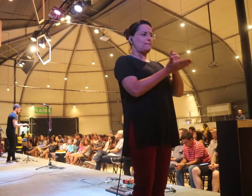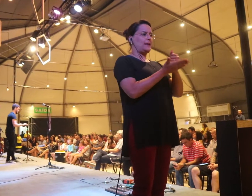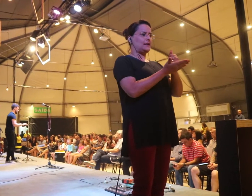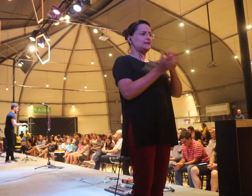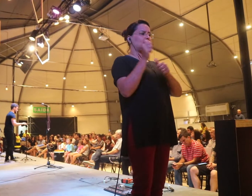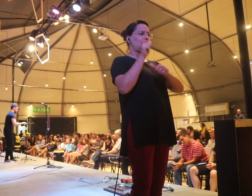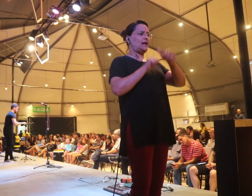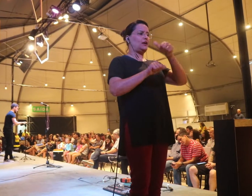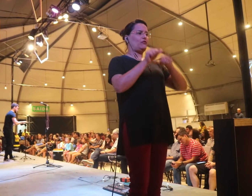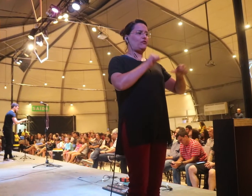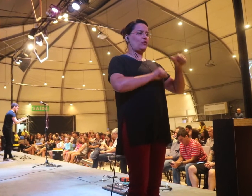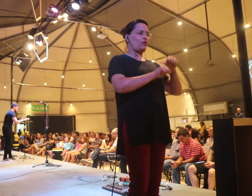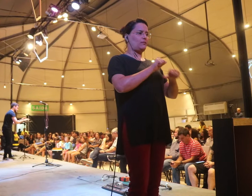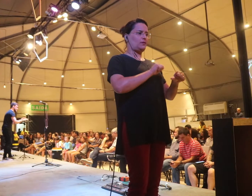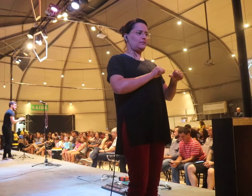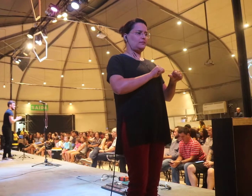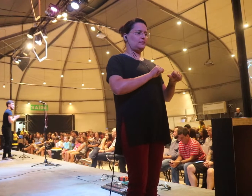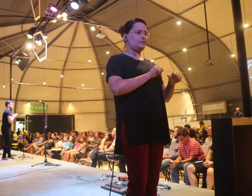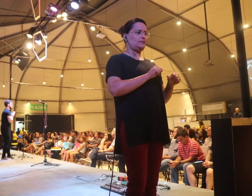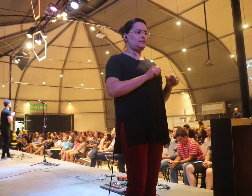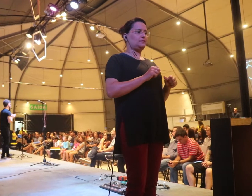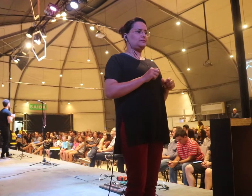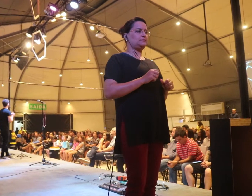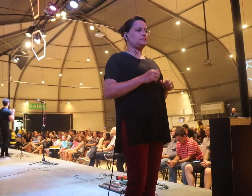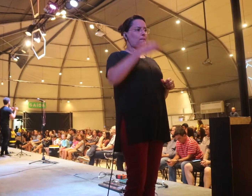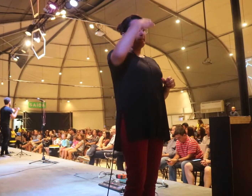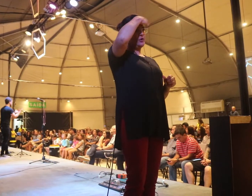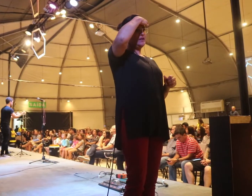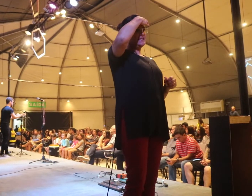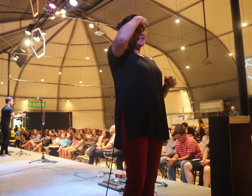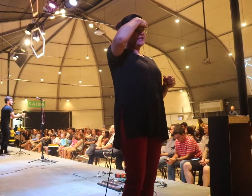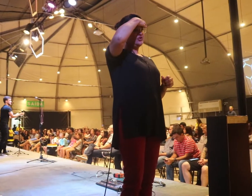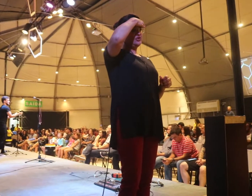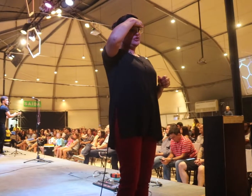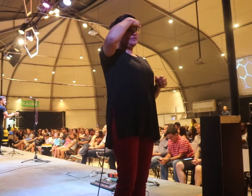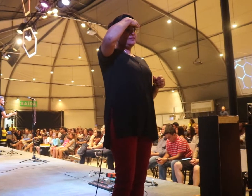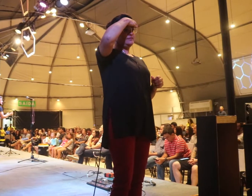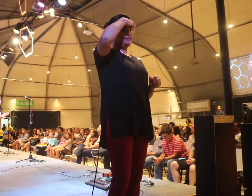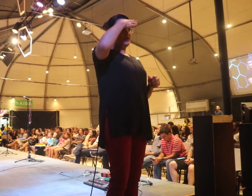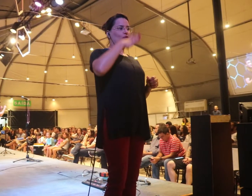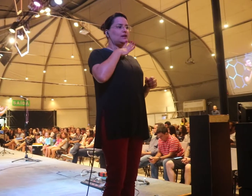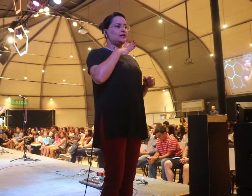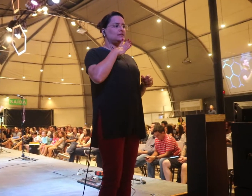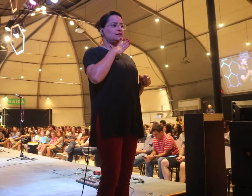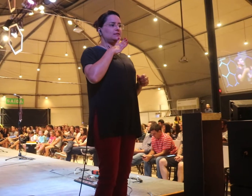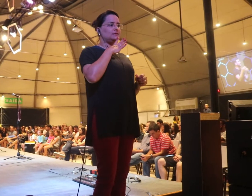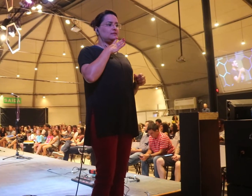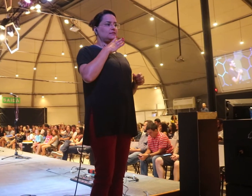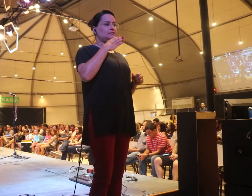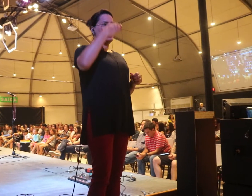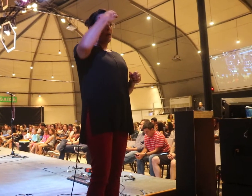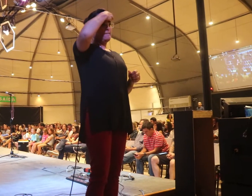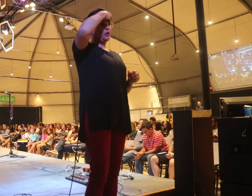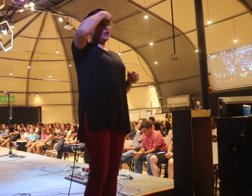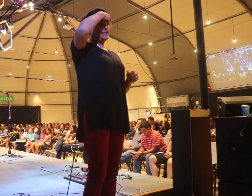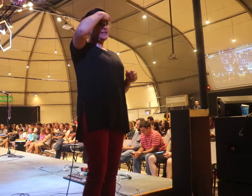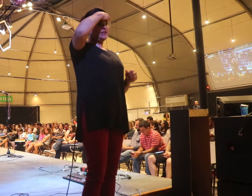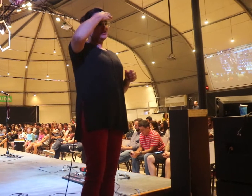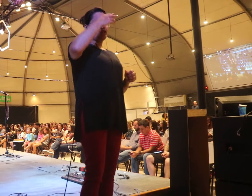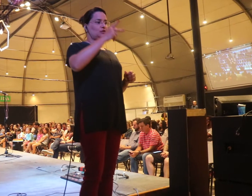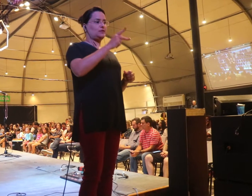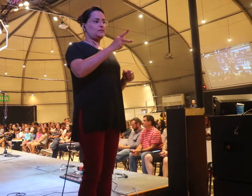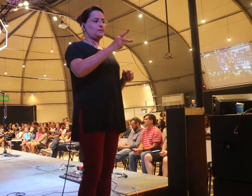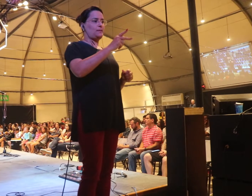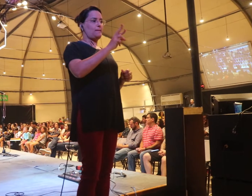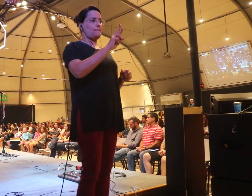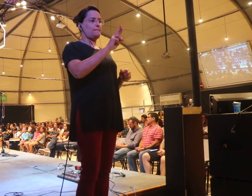isso. O texto que ensina que a gente é justificado. Justificado é o processo da gente ser